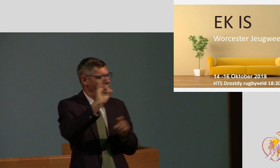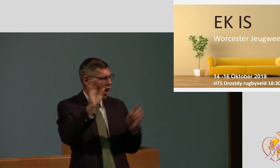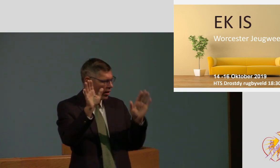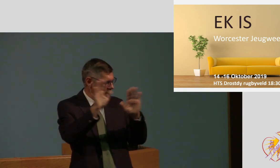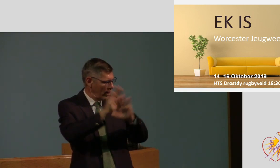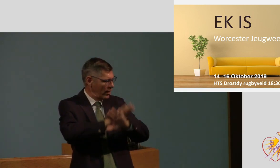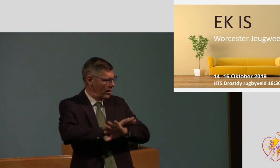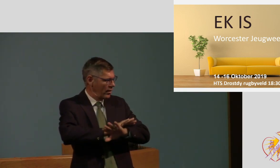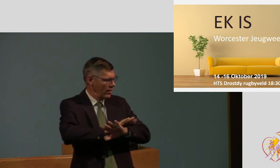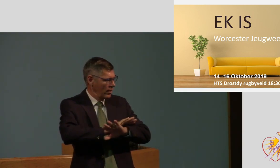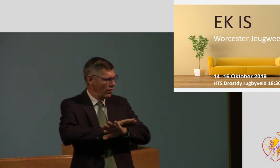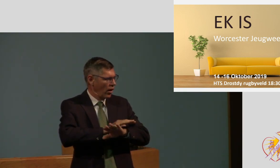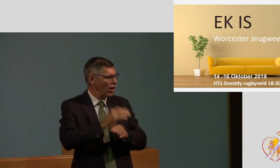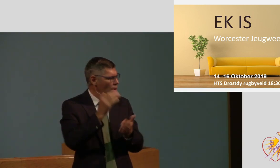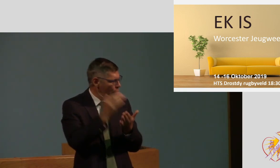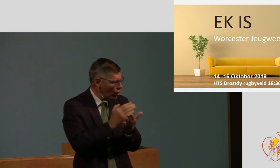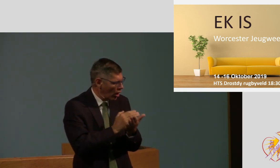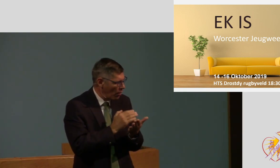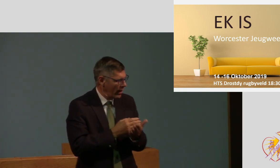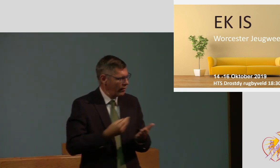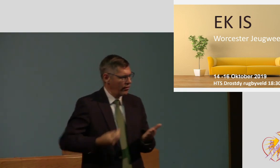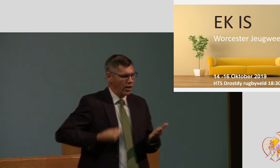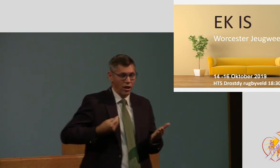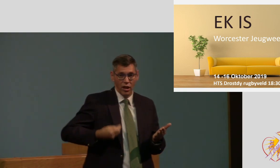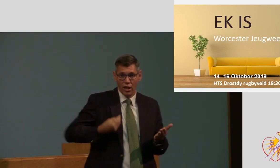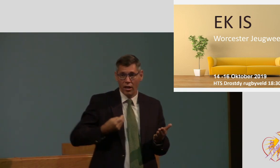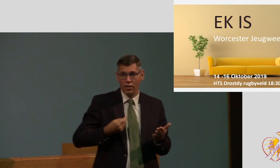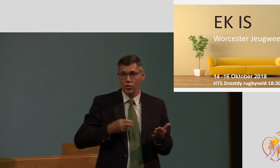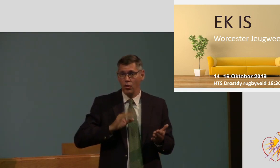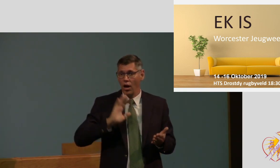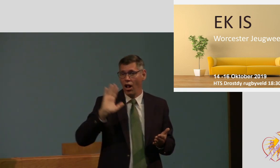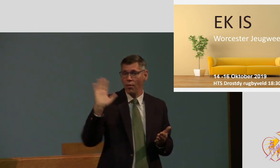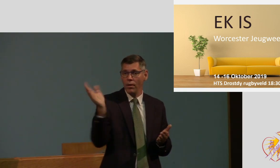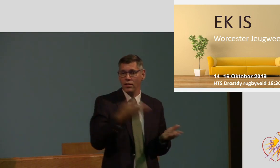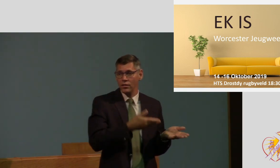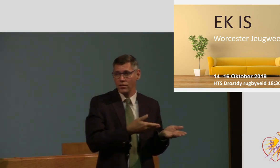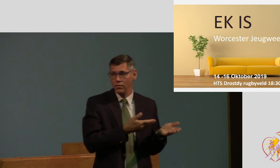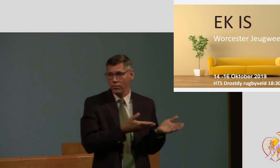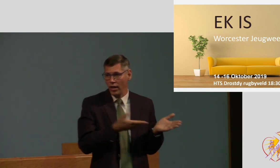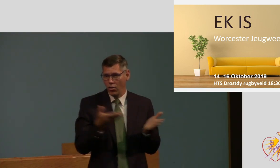aande, waar hulle 'n program het vir die jeug, so almal is welkom.